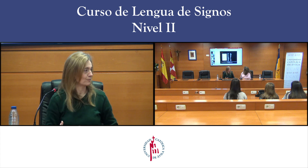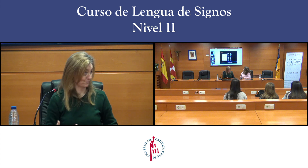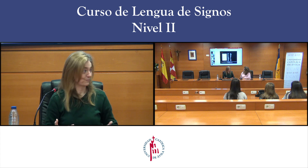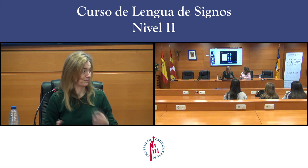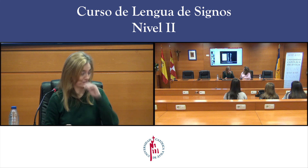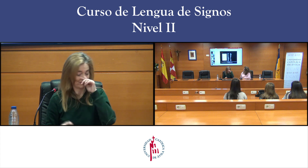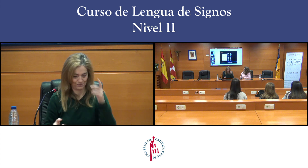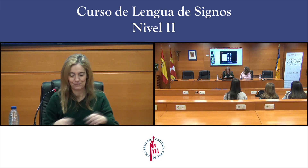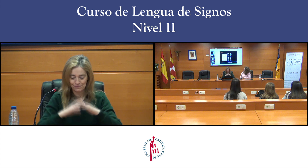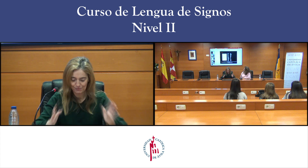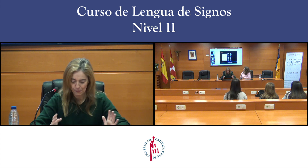puedo no puedo vale